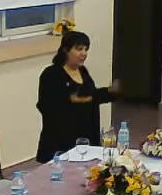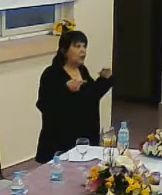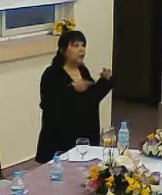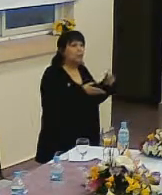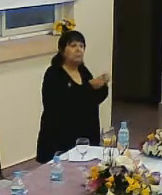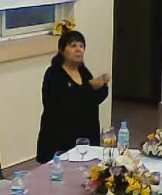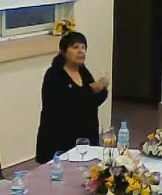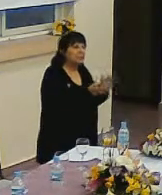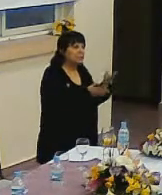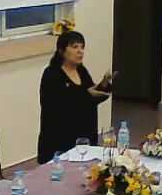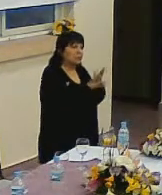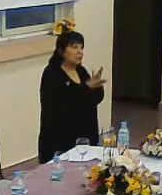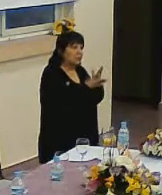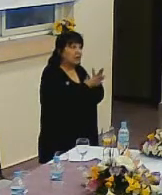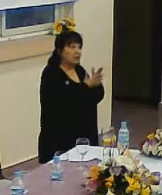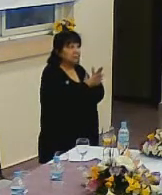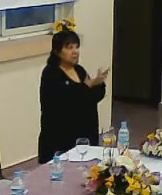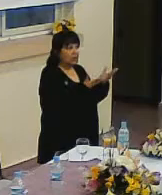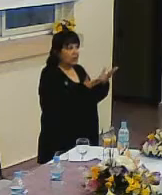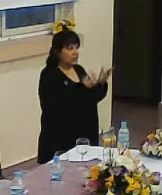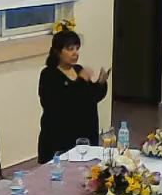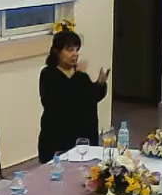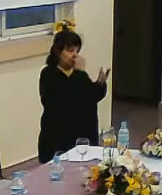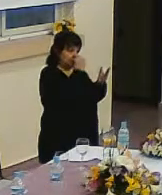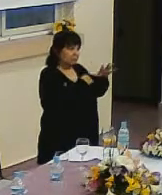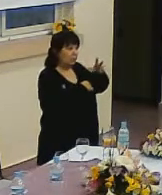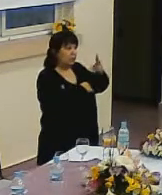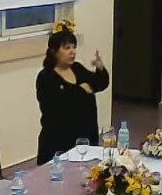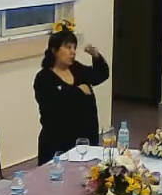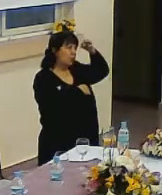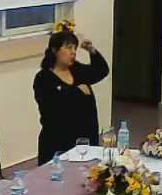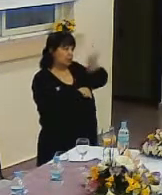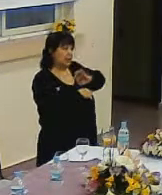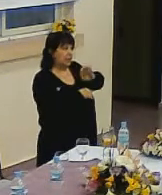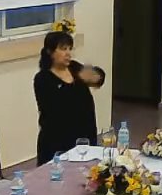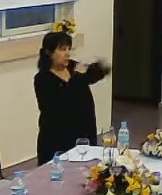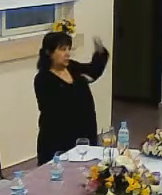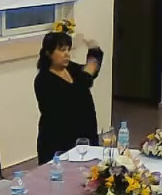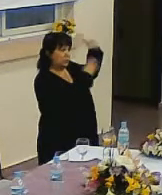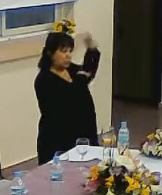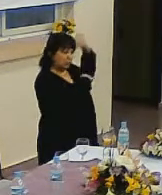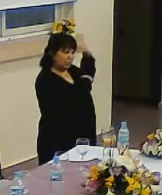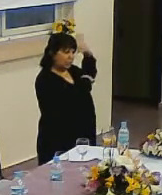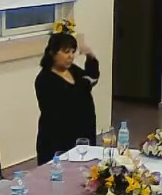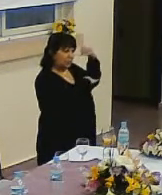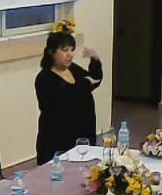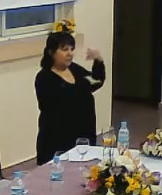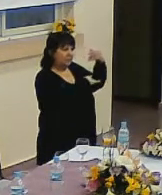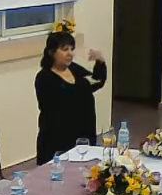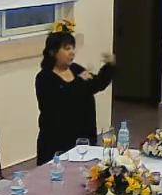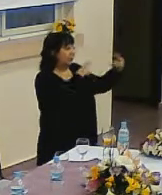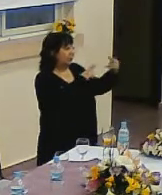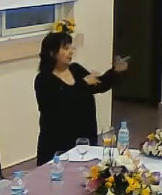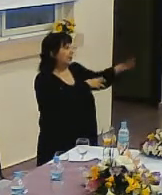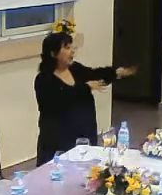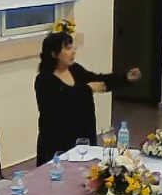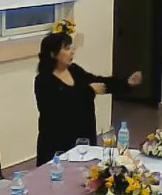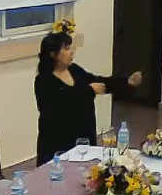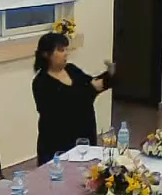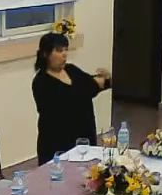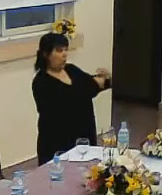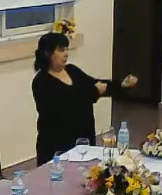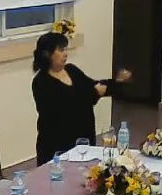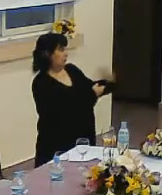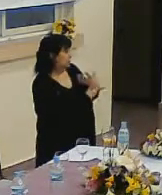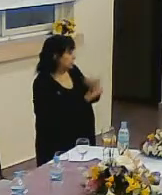que comenzó en aproximadamente 12 años. Y bueno,